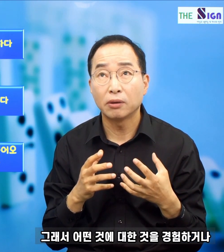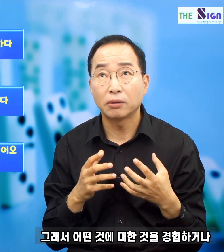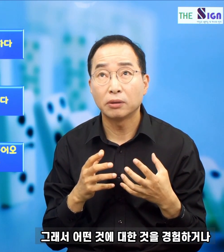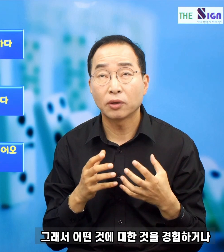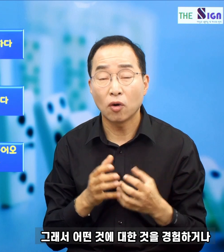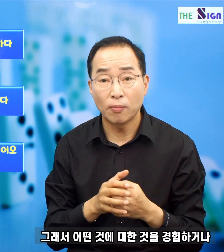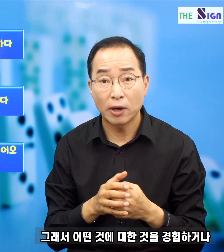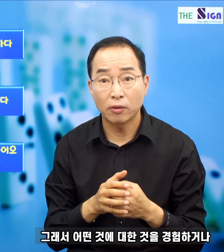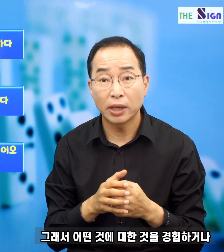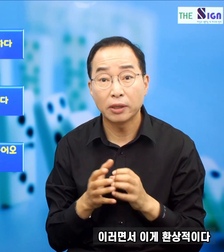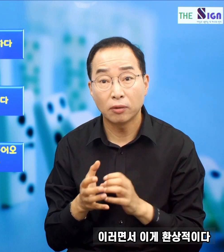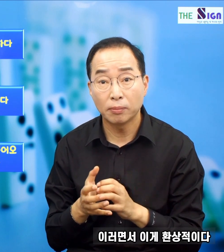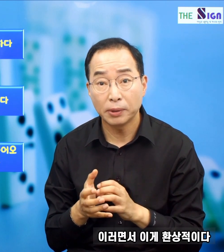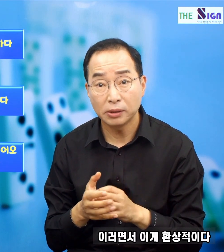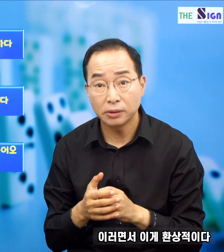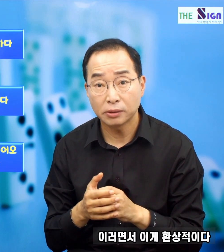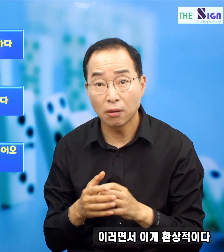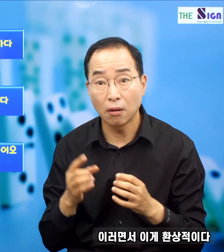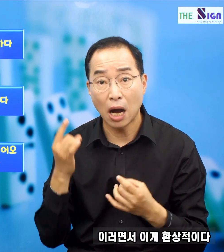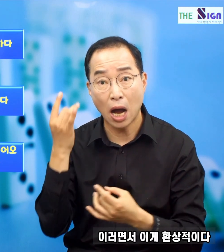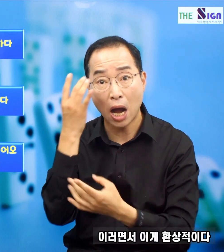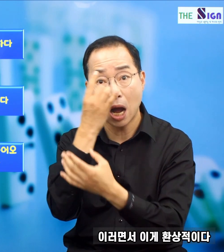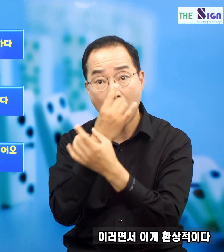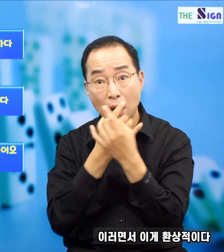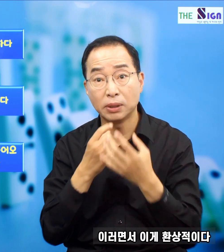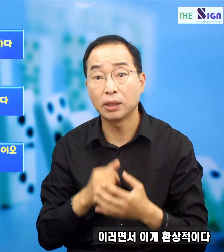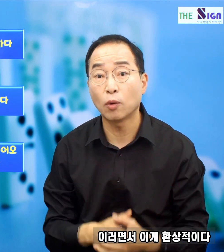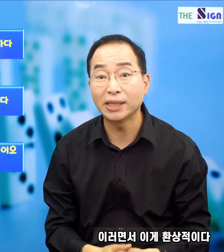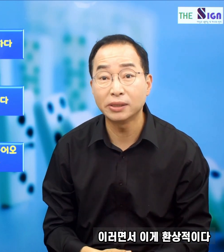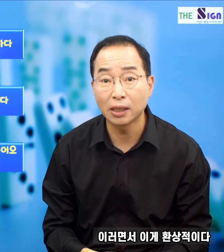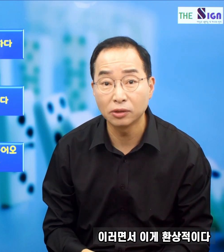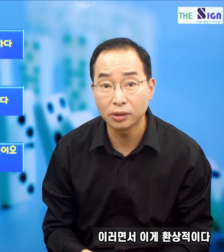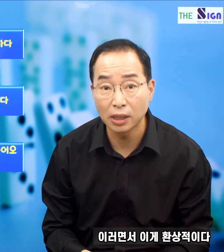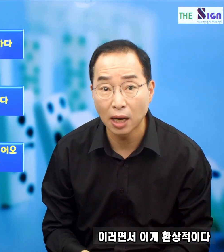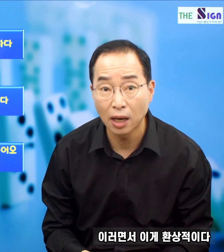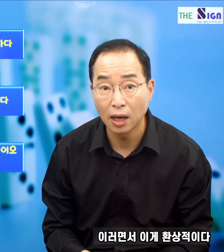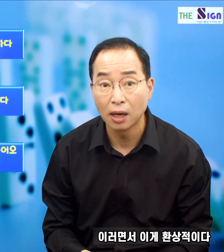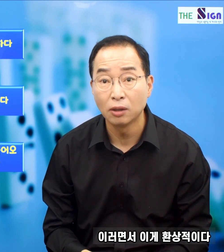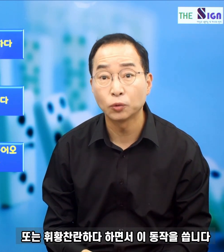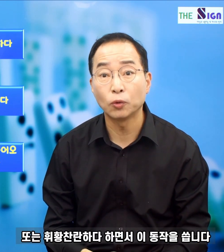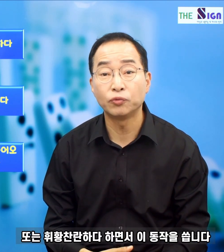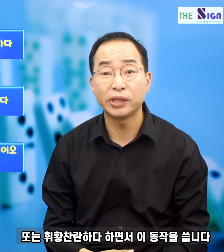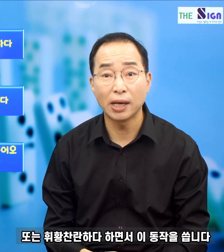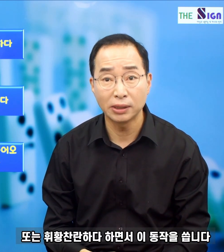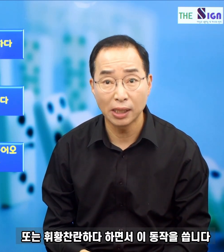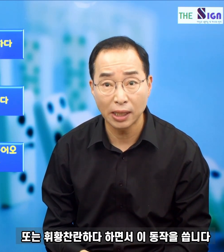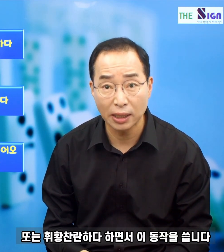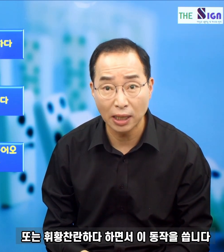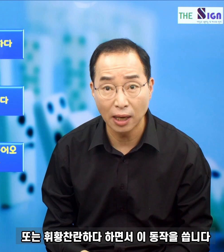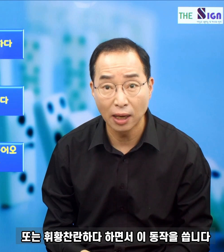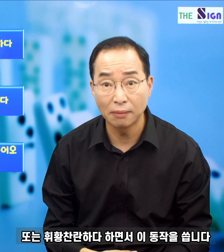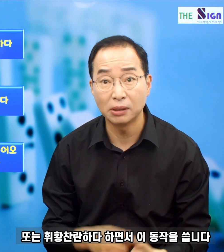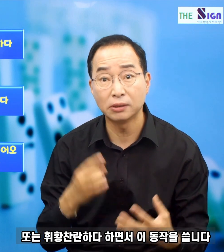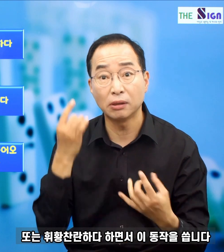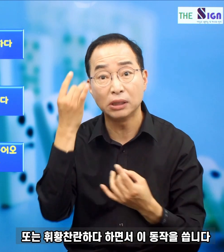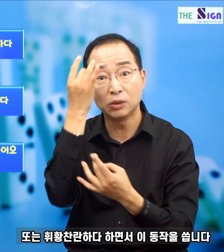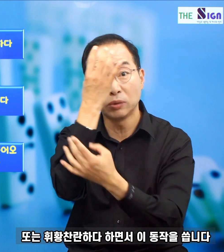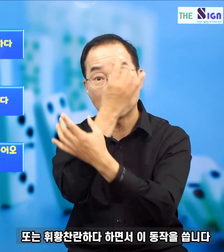거를 경험하거나 이러면서 이게 환상적이다 또는 휘황찬란하다 하면서 이 동작 씁니다.